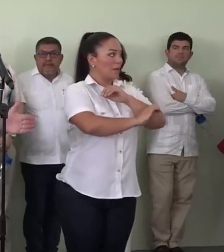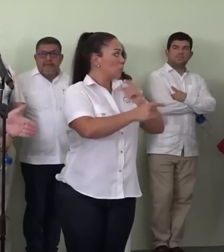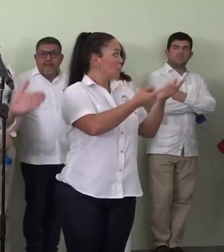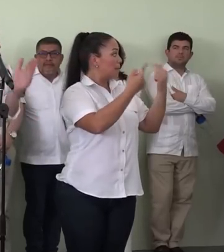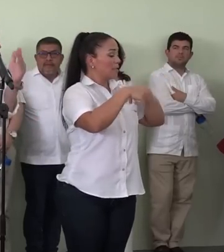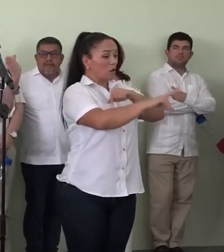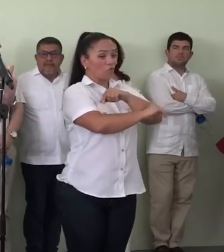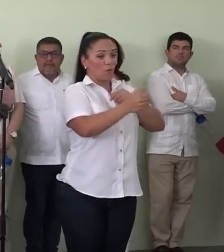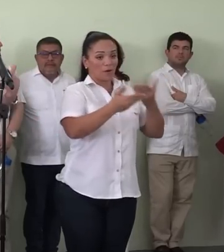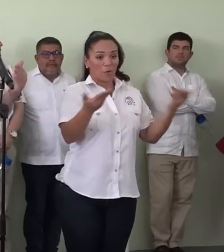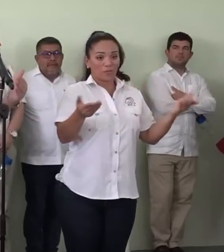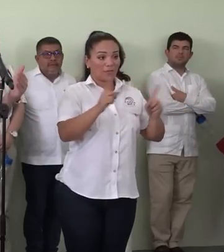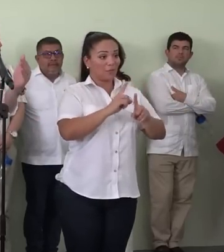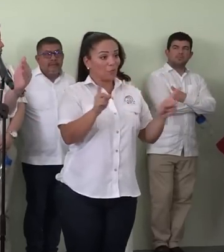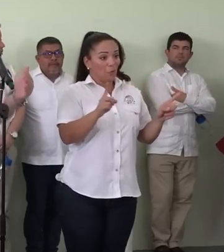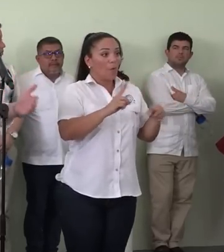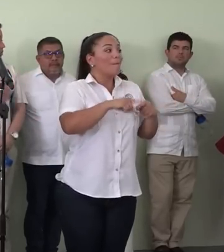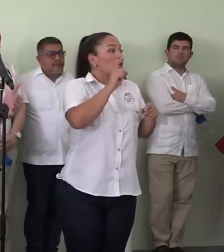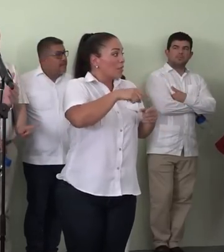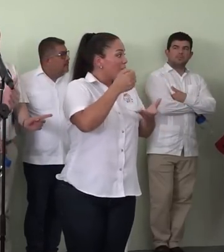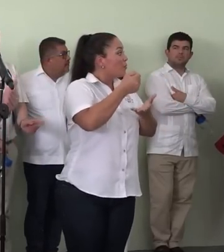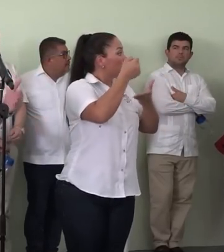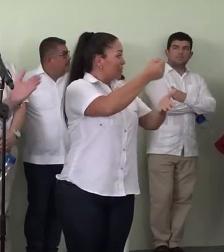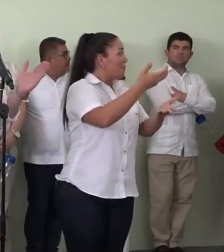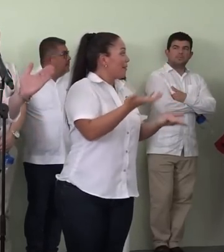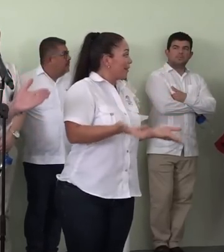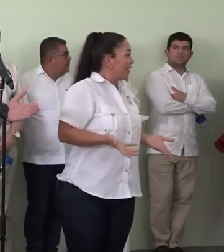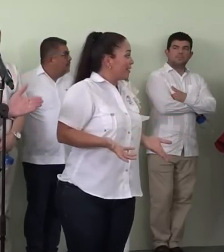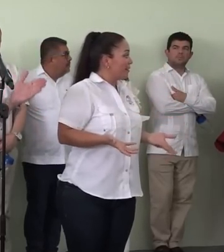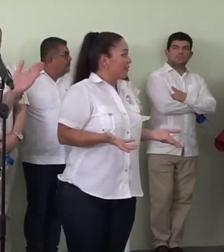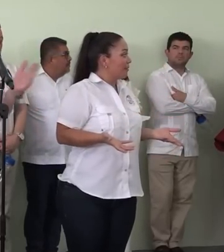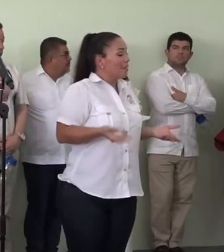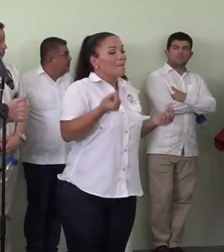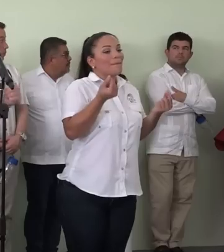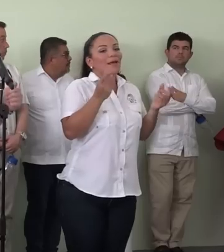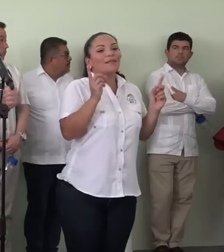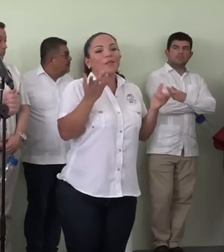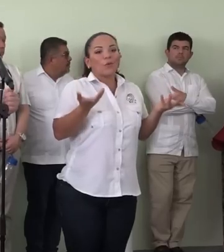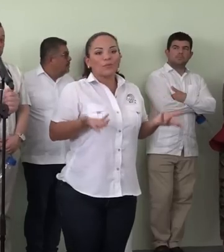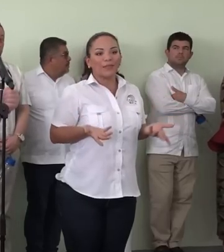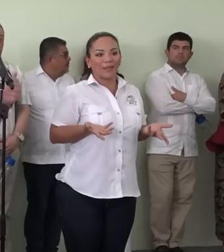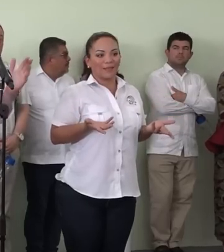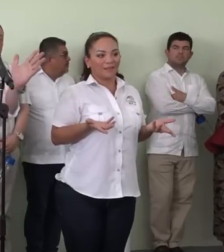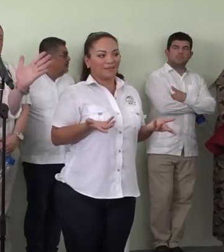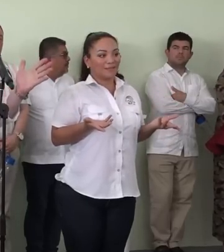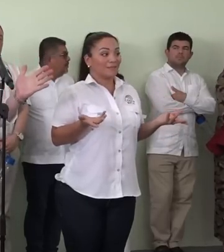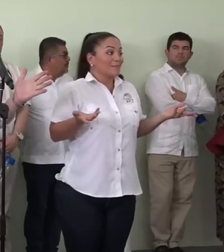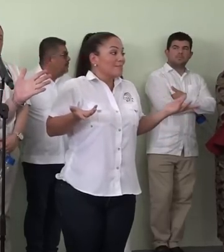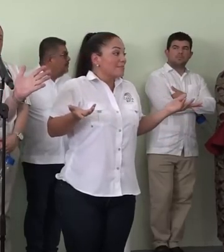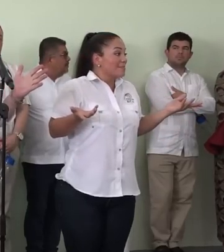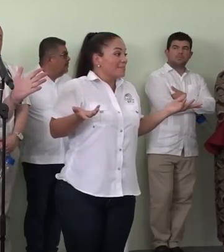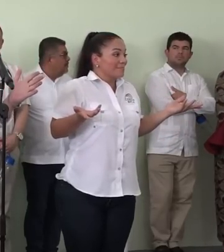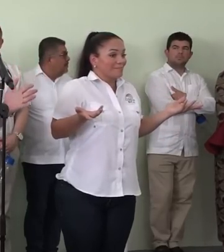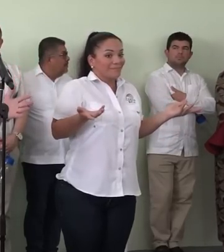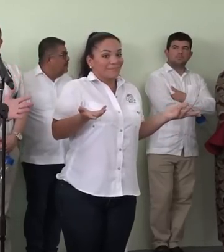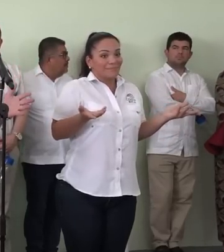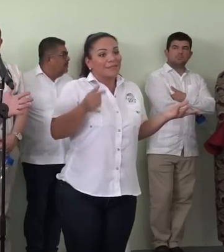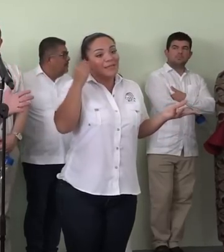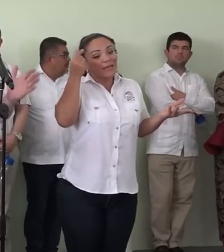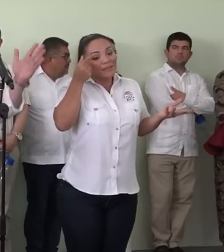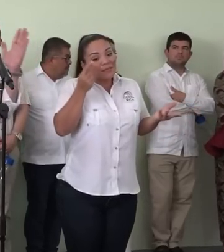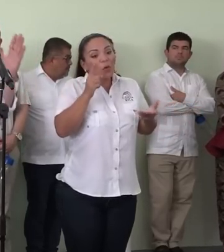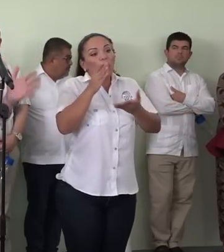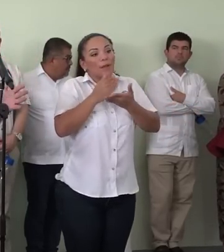nada. Pero sí tenemos que invertir. ¿Y de dónde sale la plata? Del Estado un